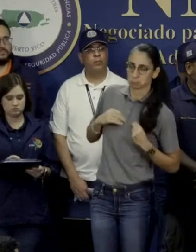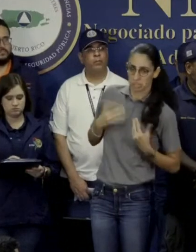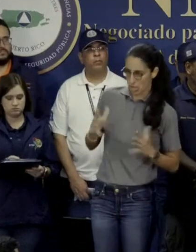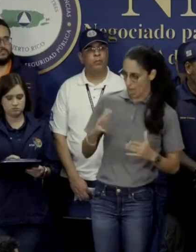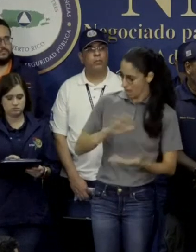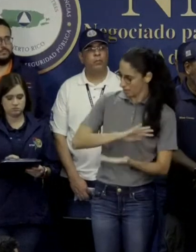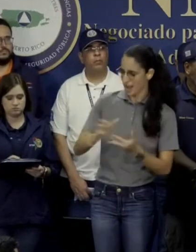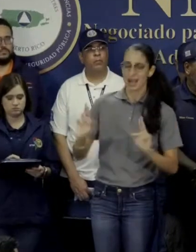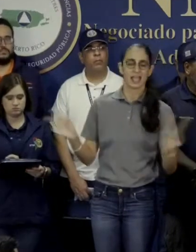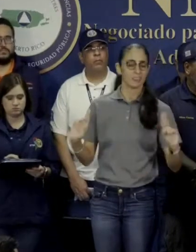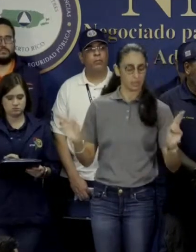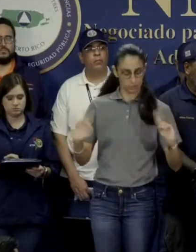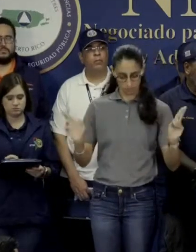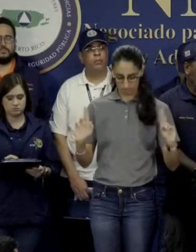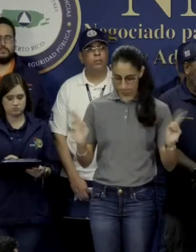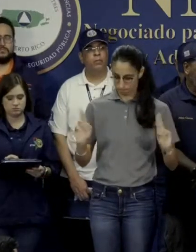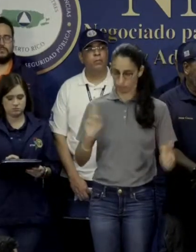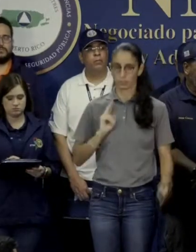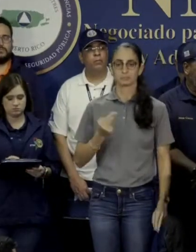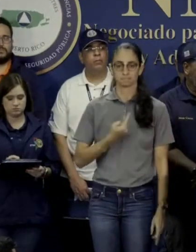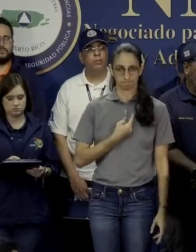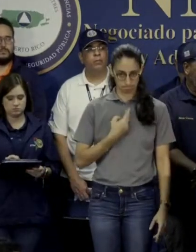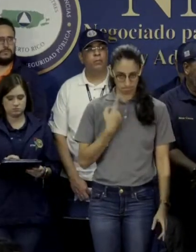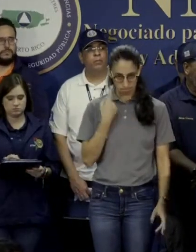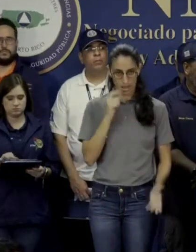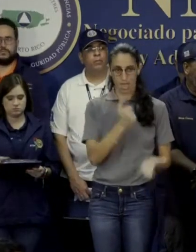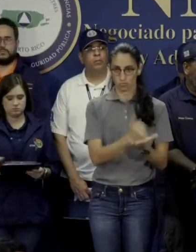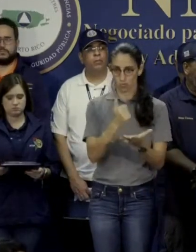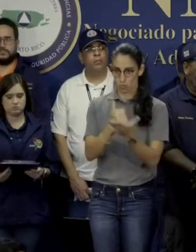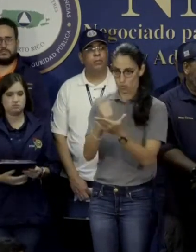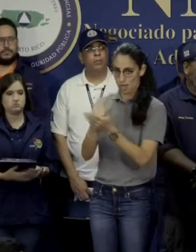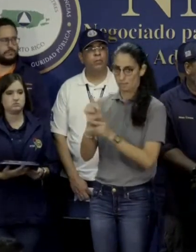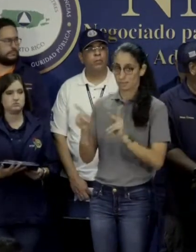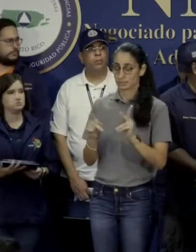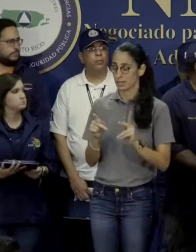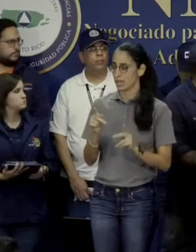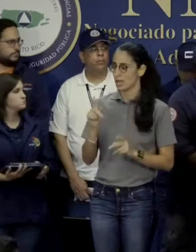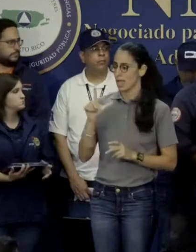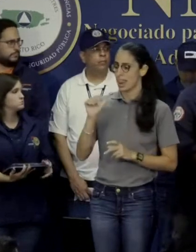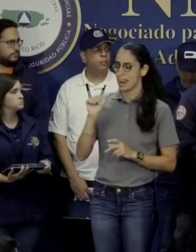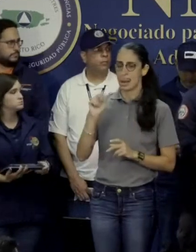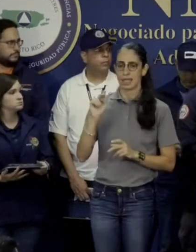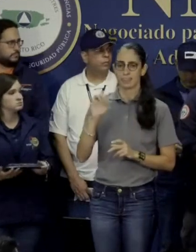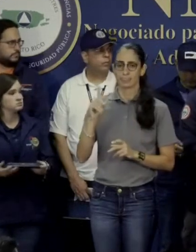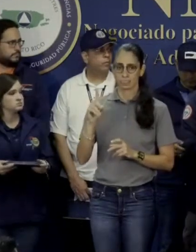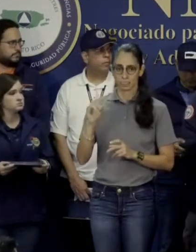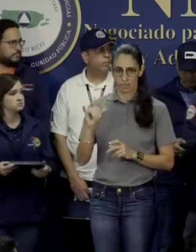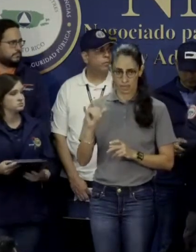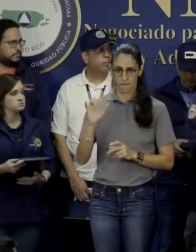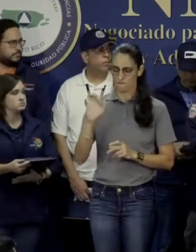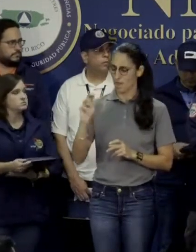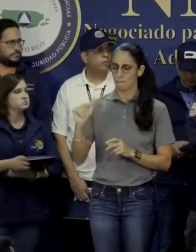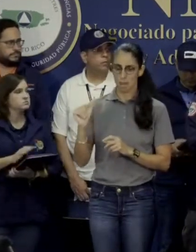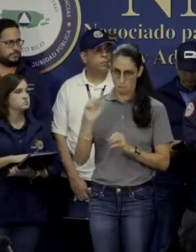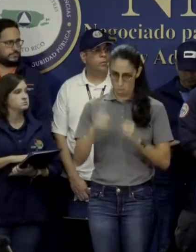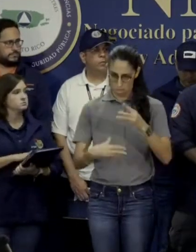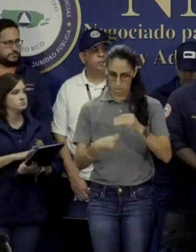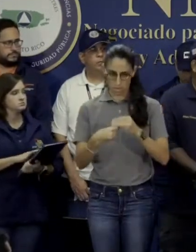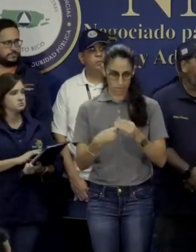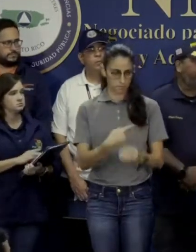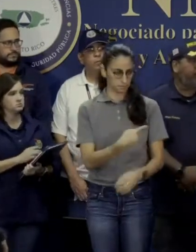preparados para asistir a nuestro pueblo. Pero, Landy, si pudieras confirmar lo que yo acabo de decir de parte de FEMA.